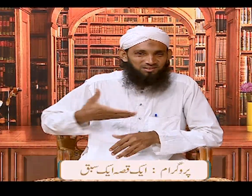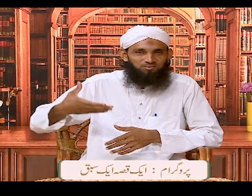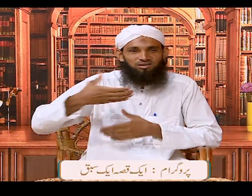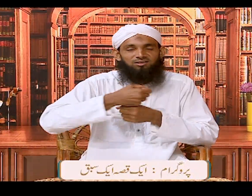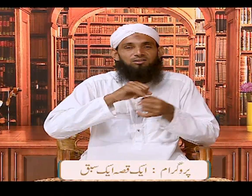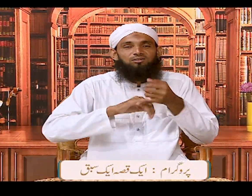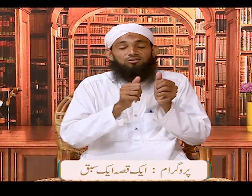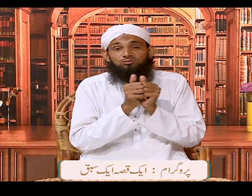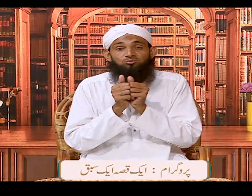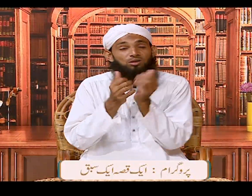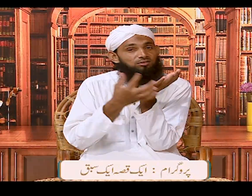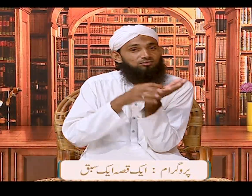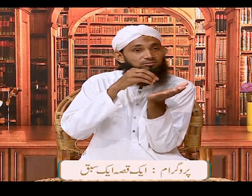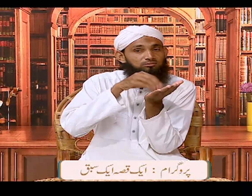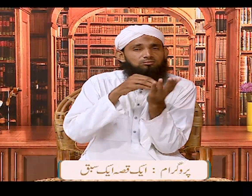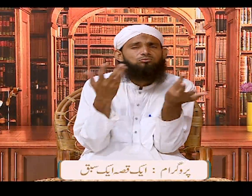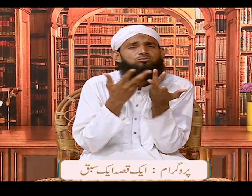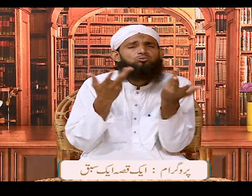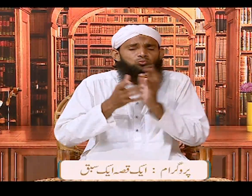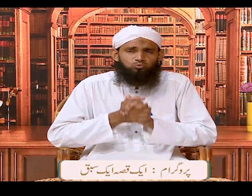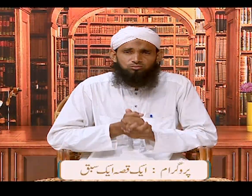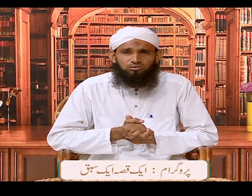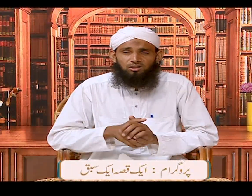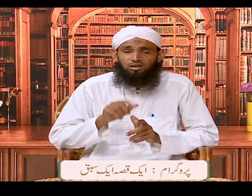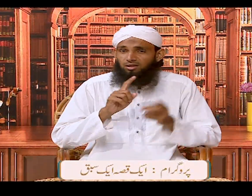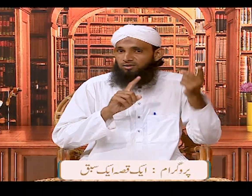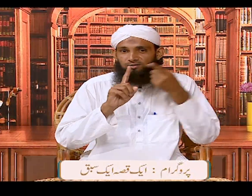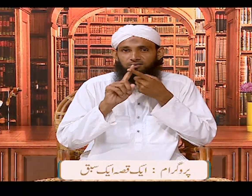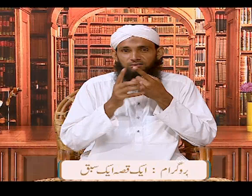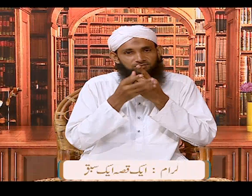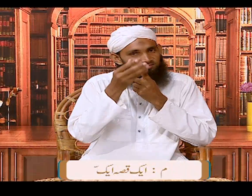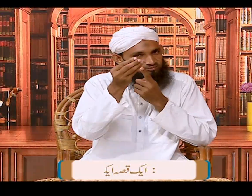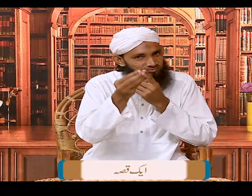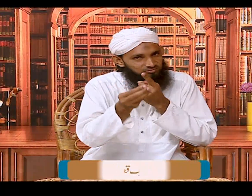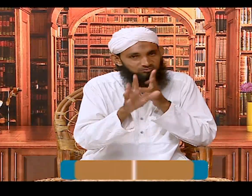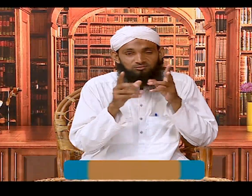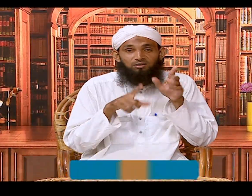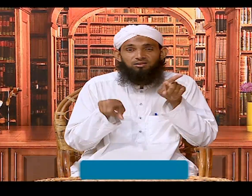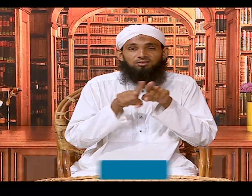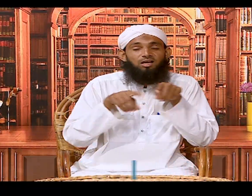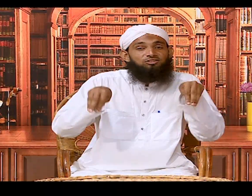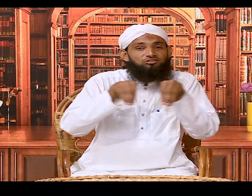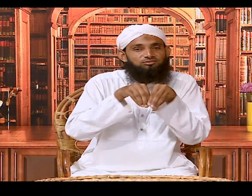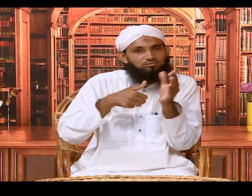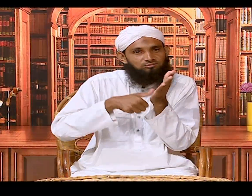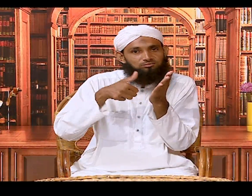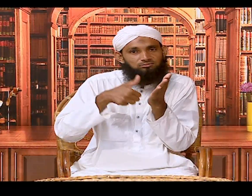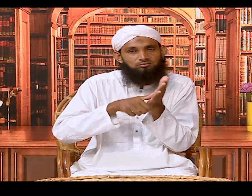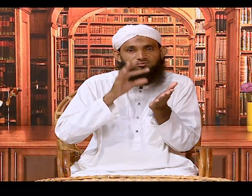اسلامی بھائیوں، حضرت عثمان غنی رضی اللہ عنہ کو ذو النورین کیوں کہا جاتا ہے؟ اس کی ایک وجہ تو یہی ہے کہ آپ کے نکاح